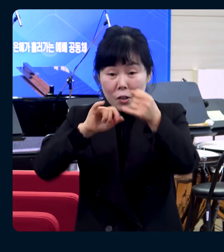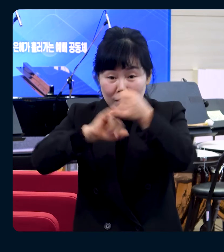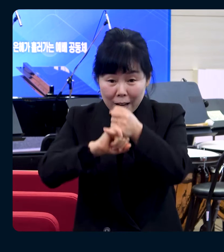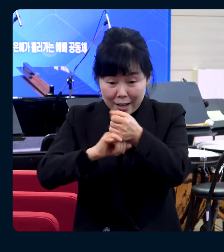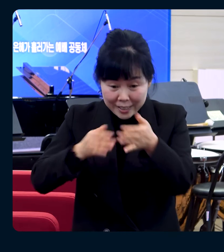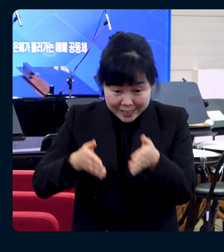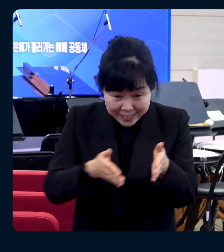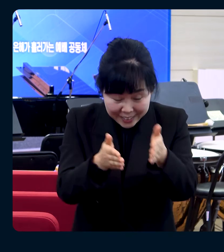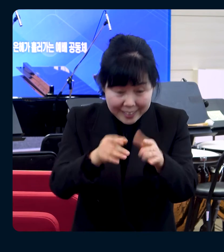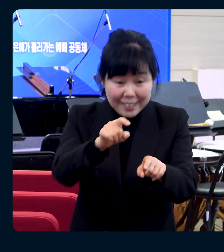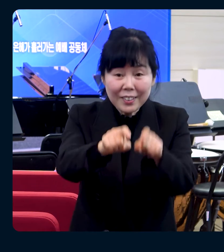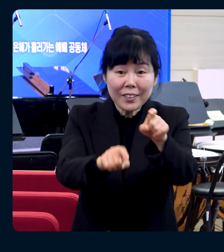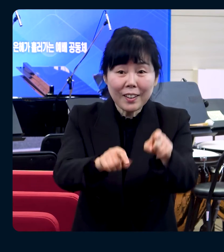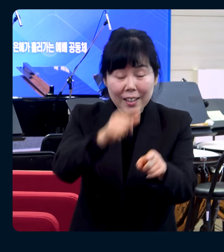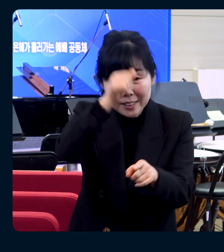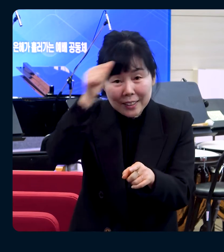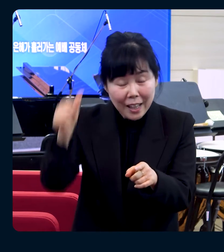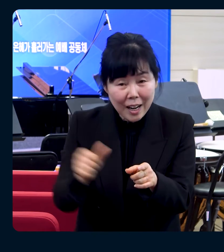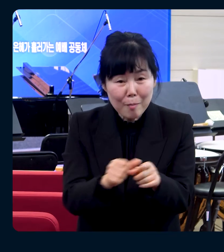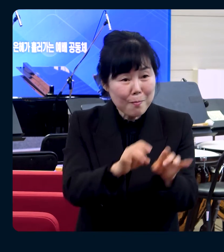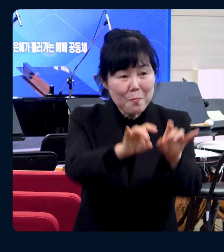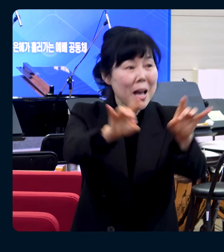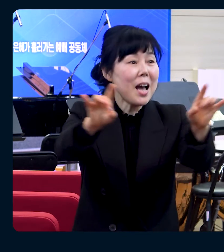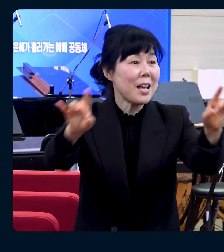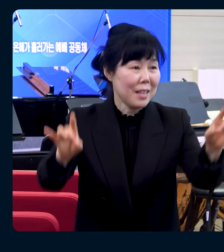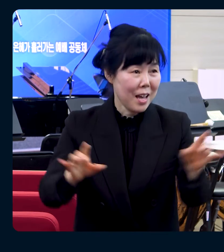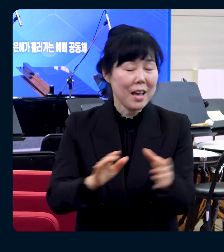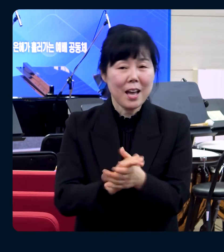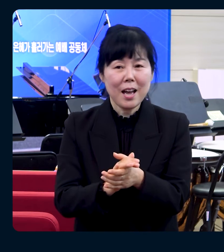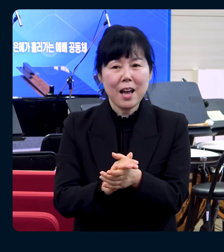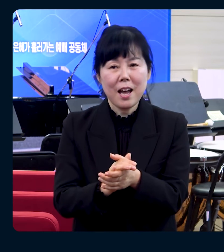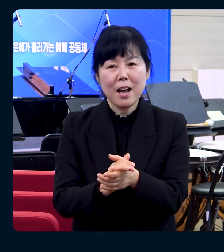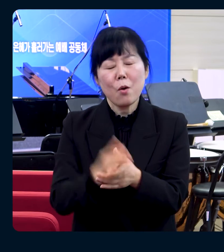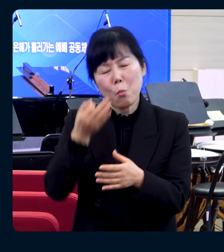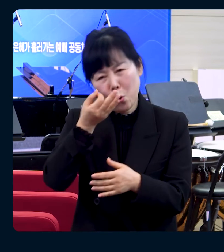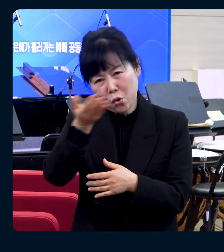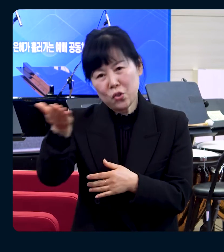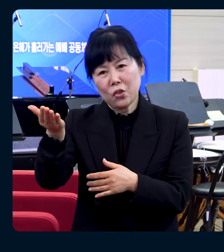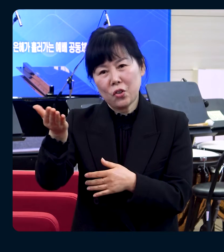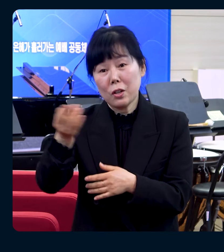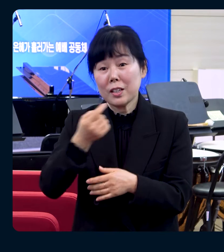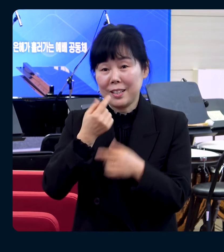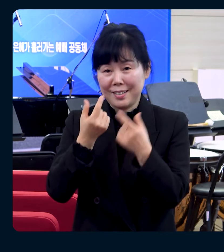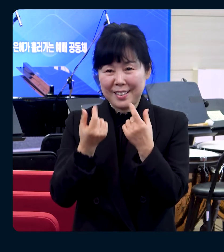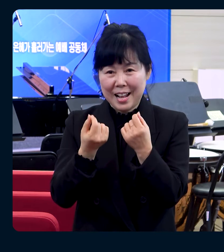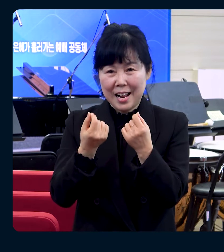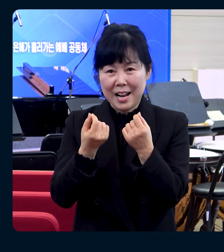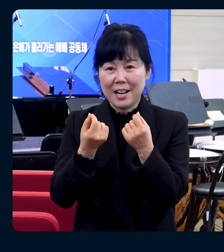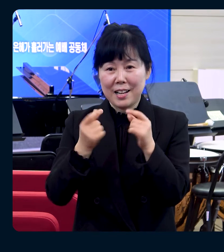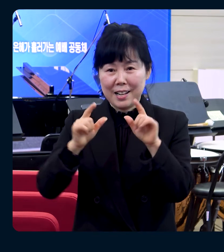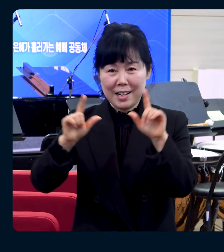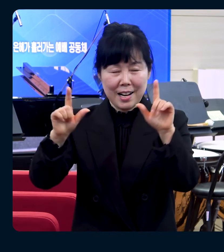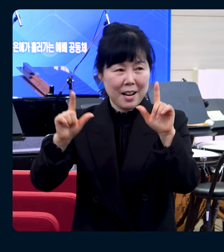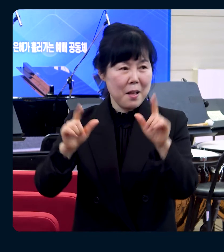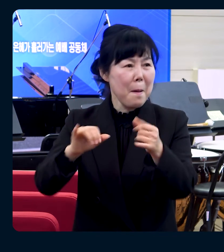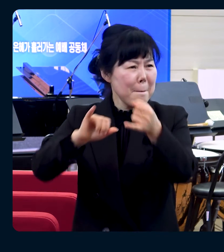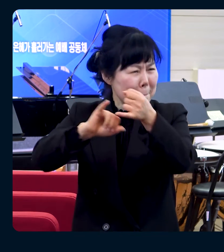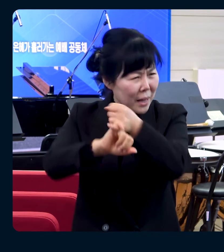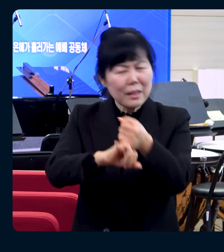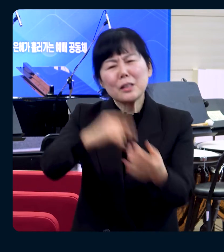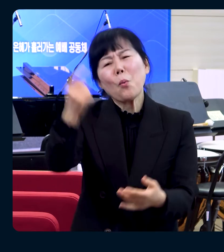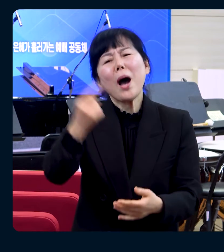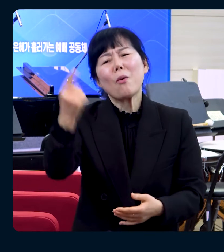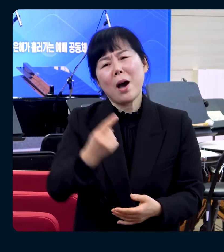거예요. 언약의 길을 걷는 인생들을 사는 모든 사람들에게 바로 이걸 보여주는 거예요. 이런 날이